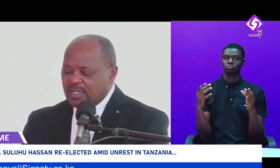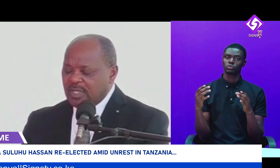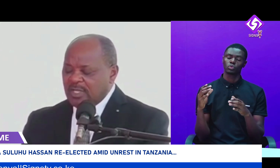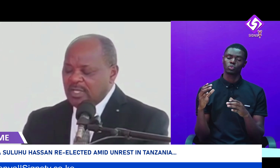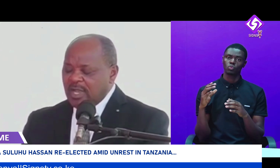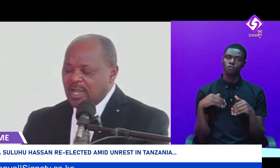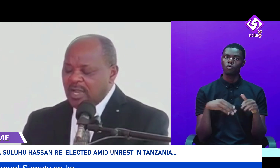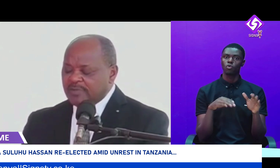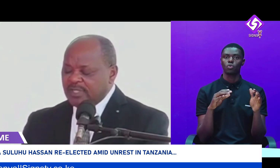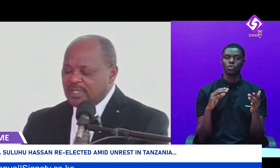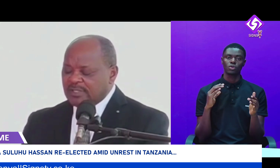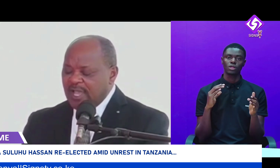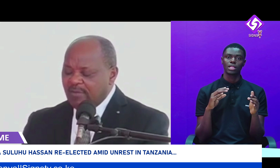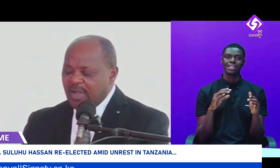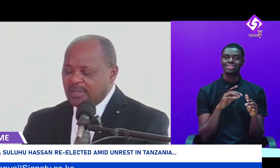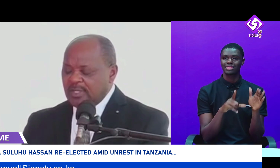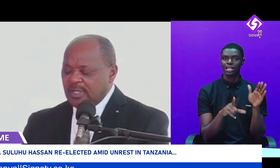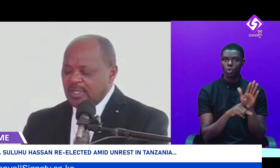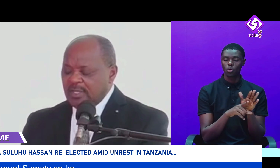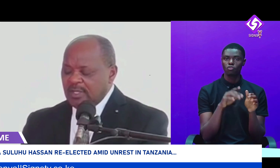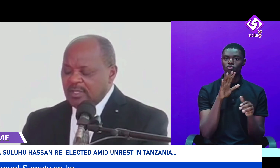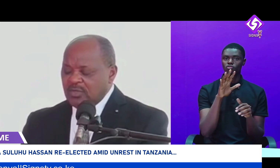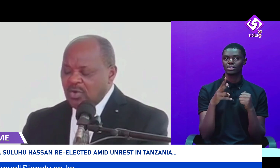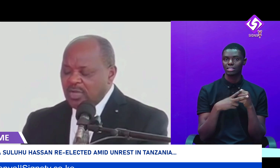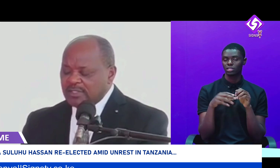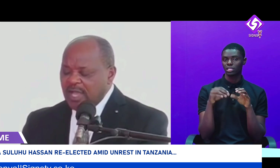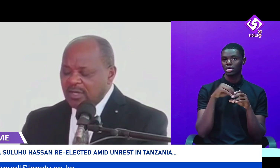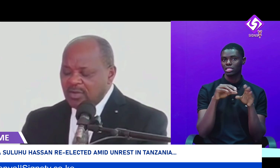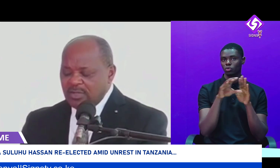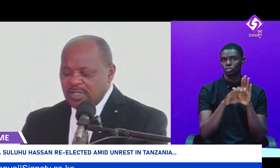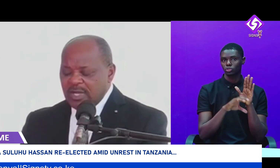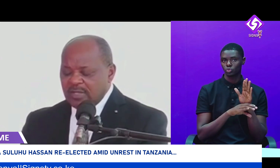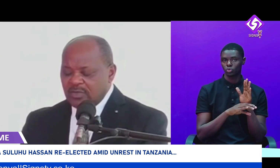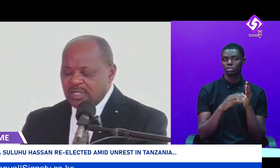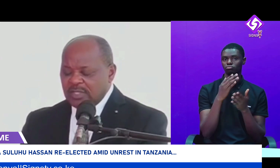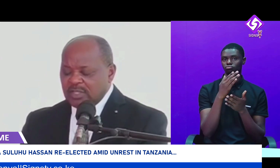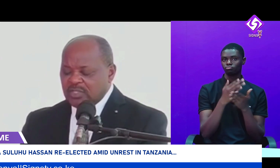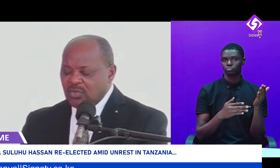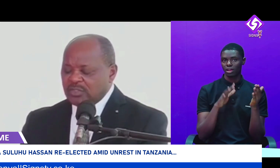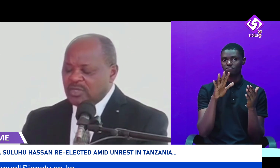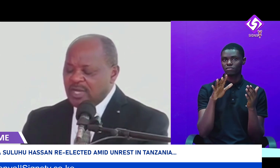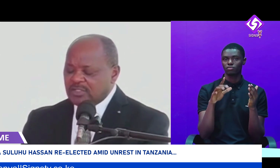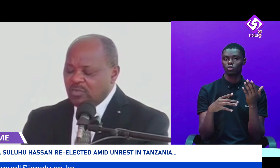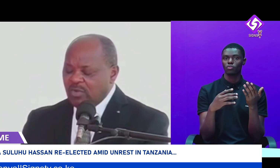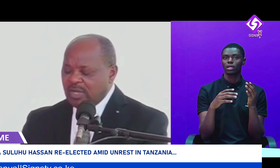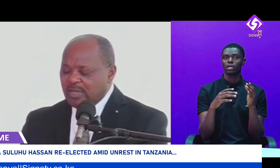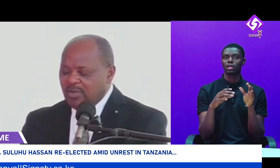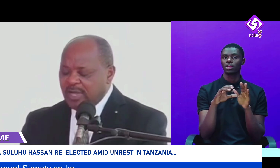kanuni ya 57 ndogo ya 5 ya kanuni za uchaguzi wa rais wa bunge na